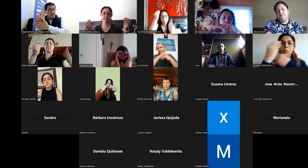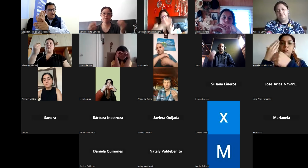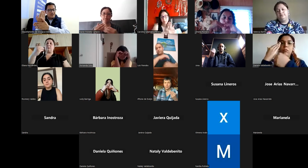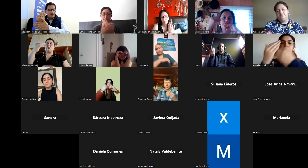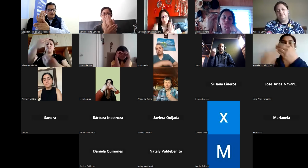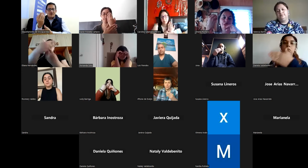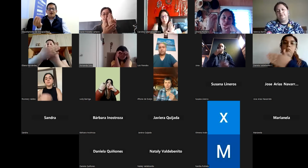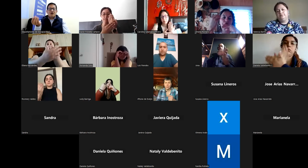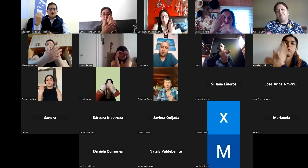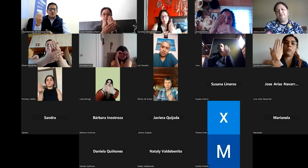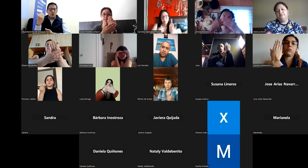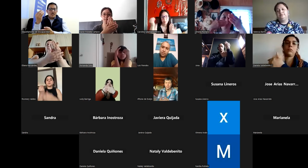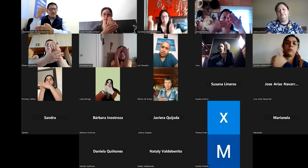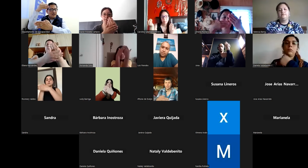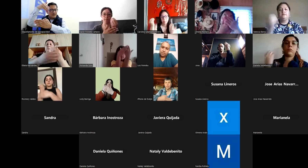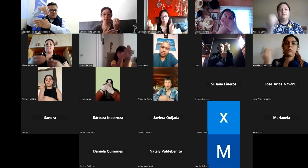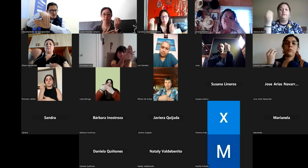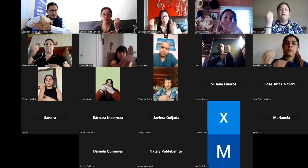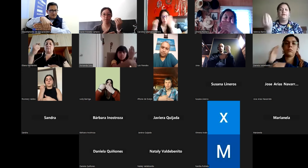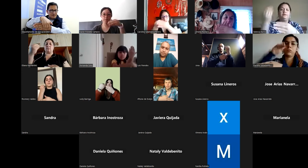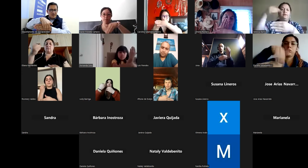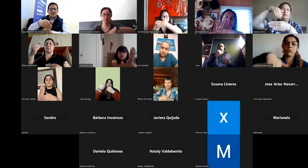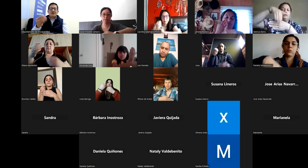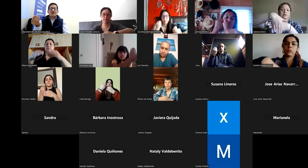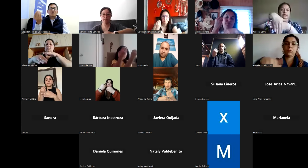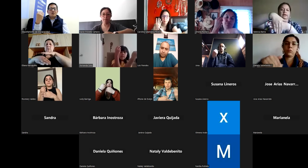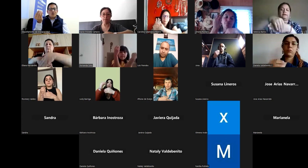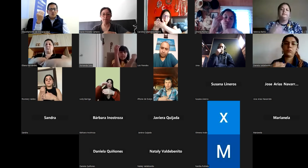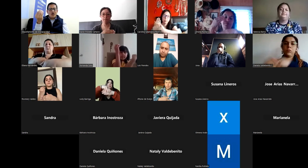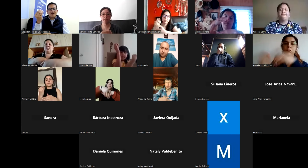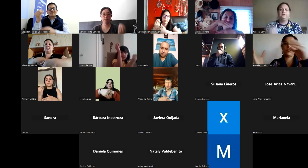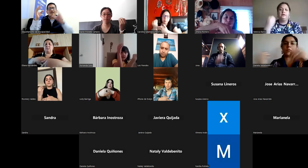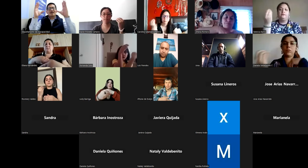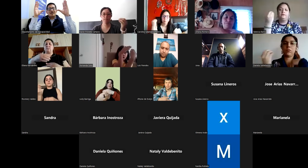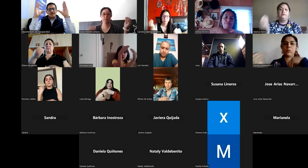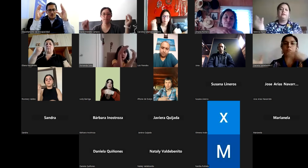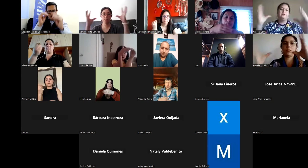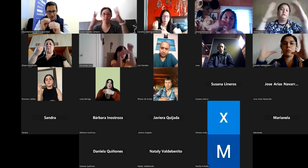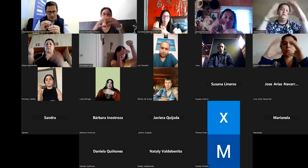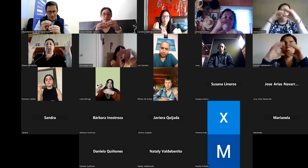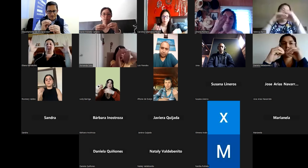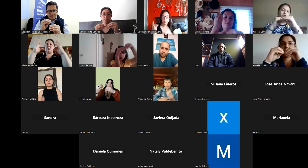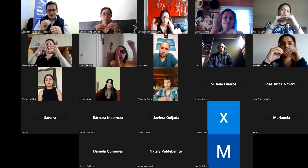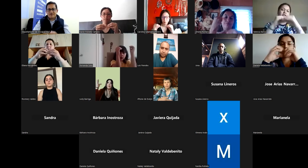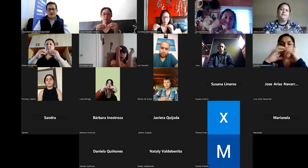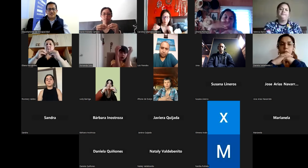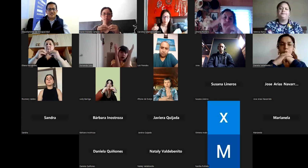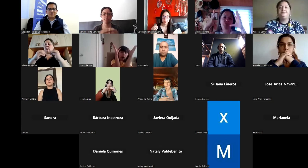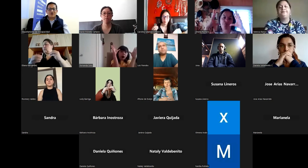mañanas buenas tardes y buenas noches y ahí tenemos